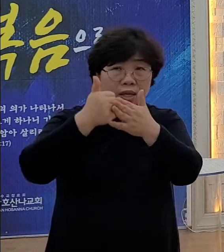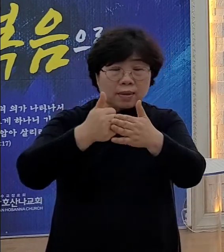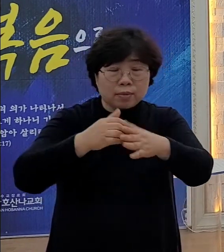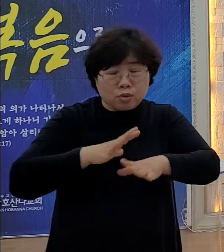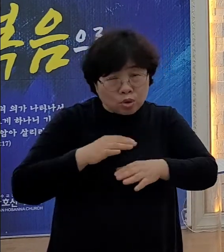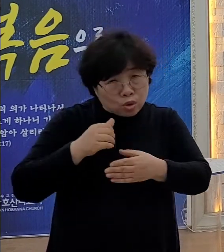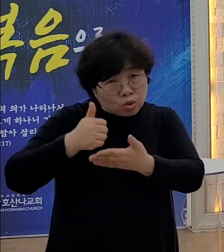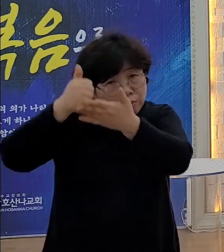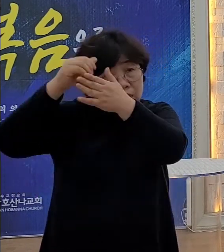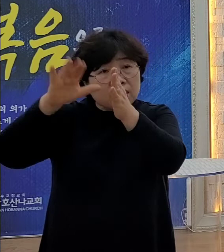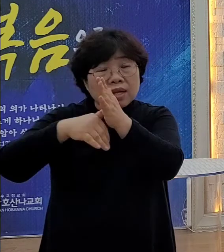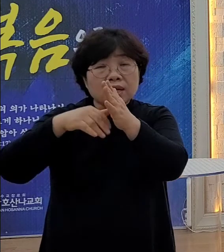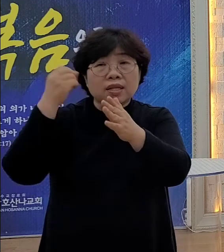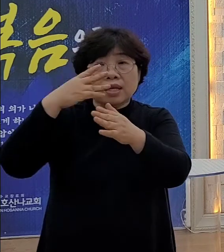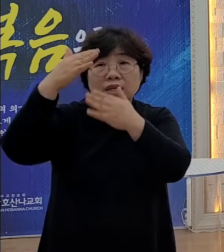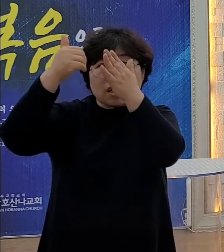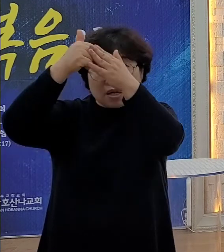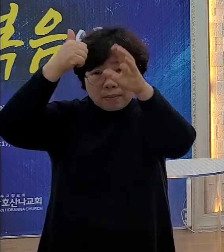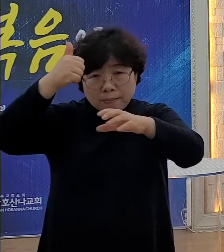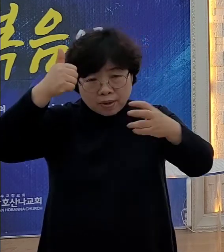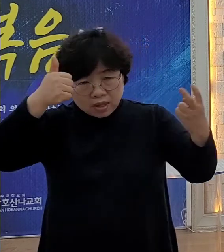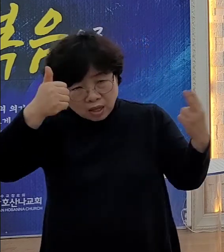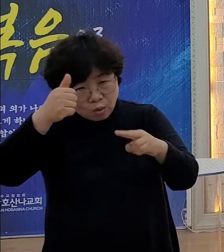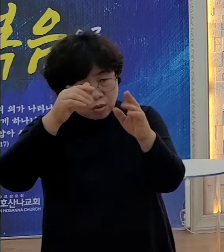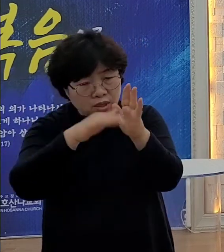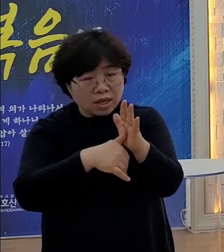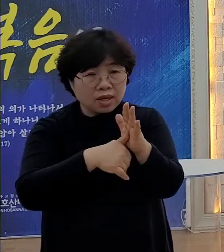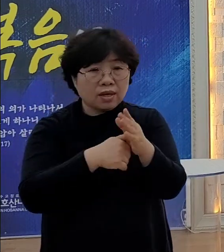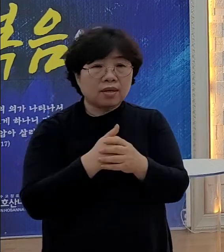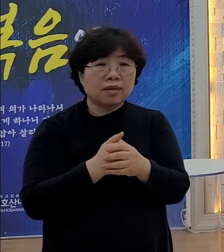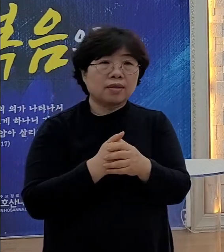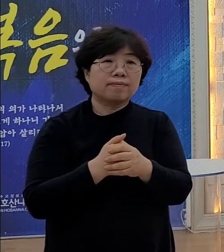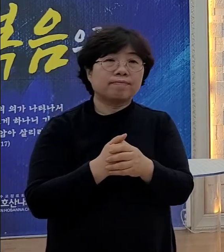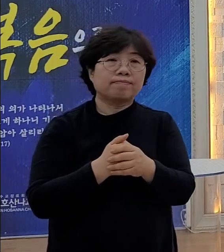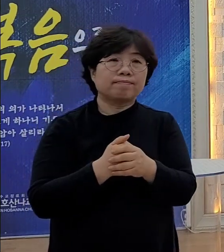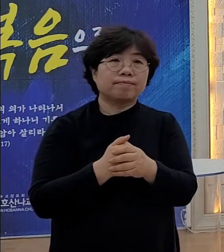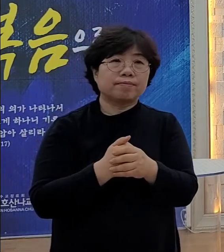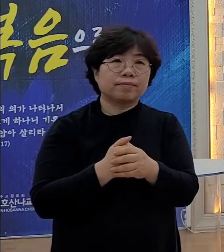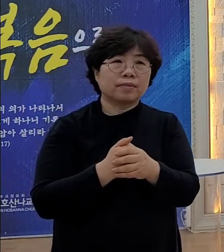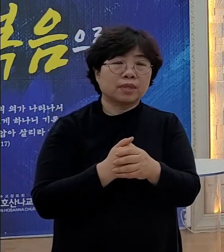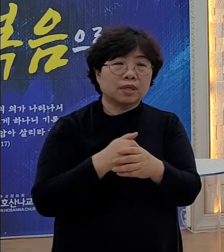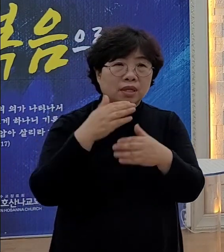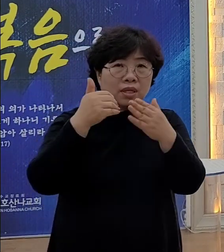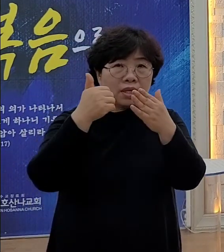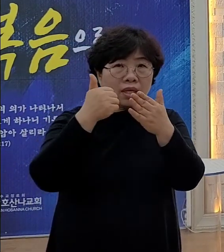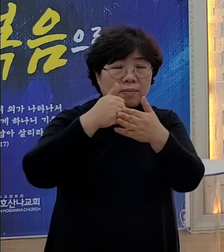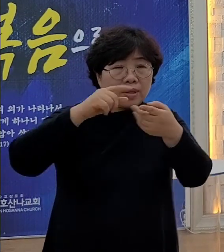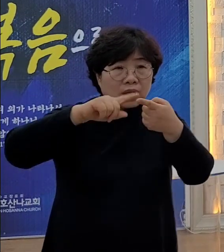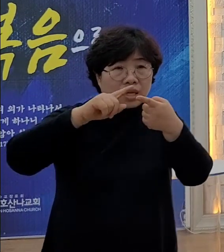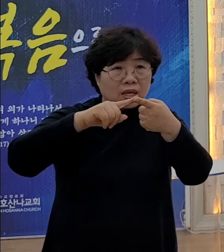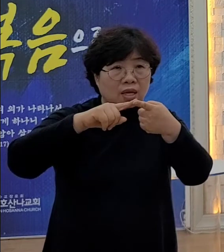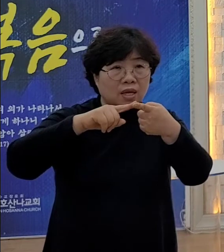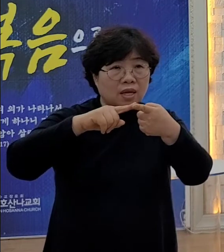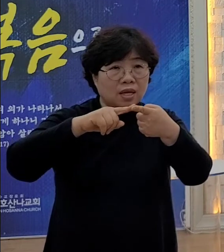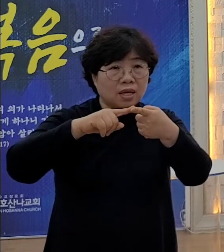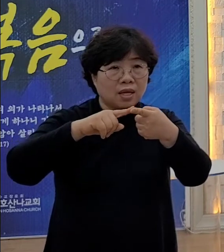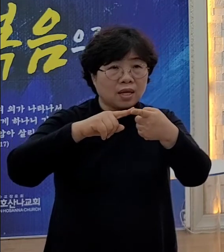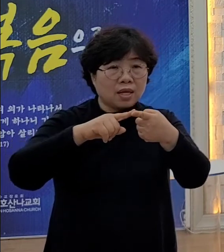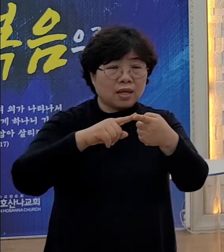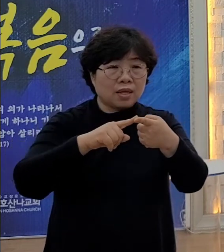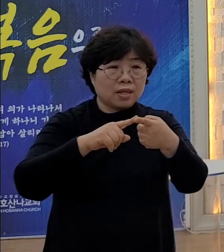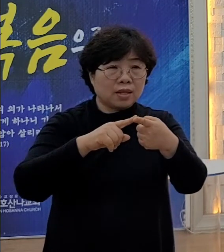때 다시 하나님의 자리에 나오고 하나님을 경외할 때에 이 기능이 회복되게 되어 있다라는 것을 이